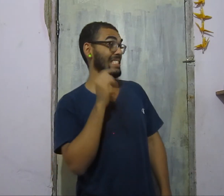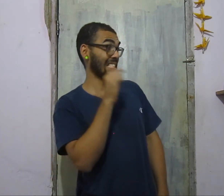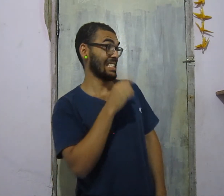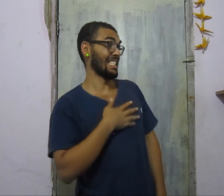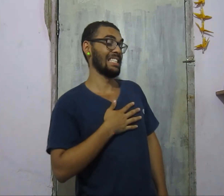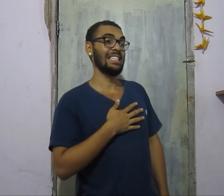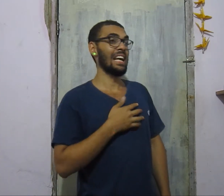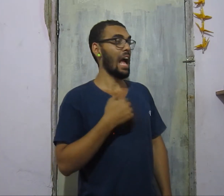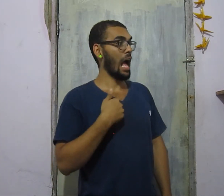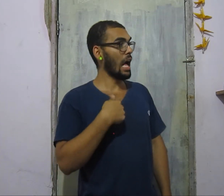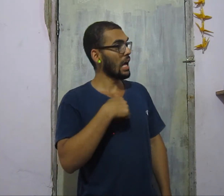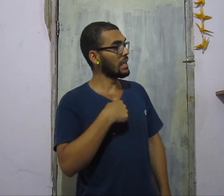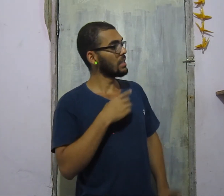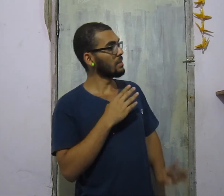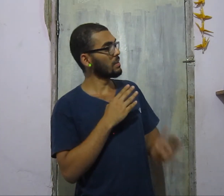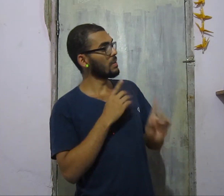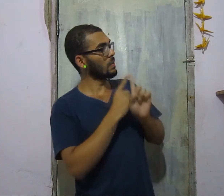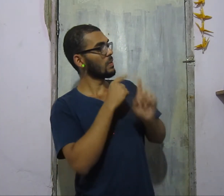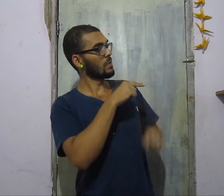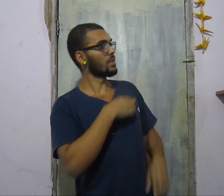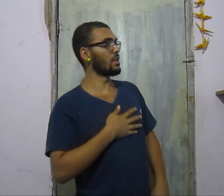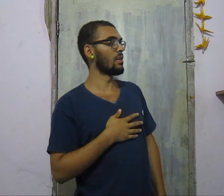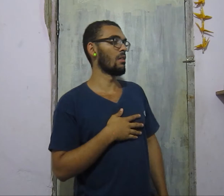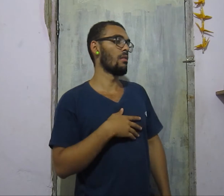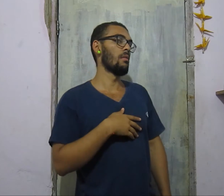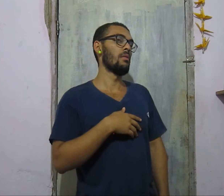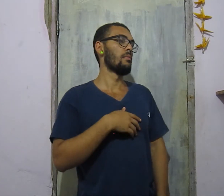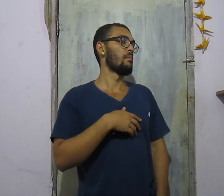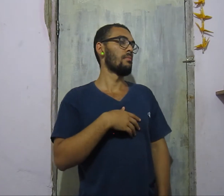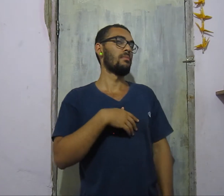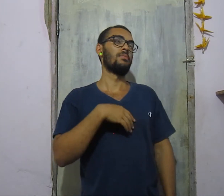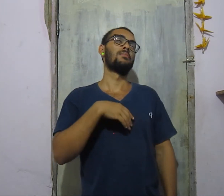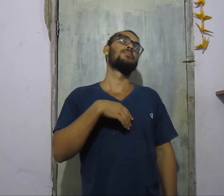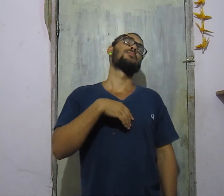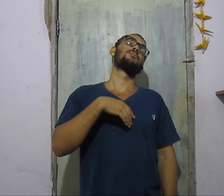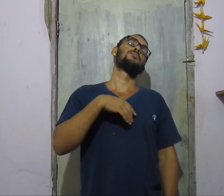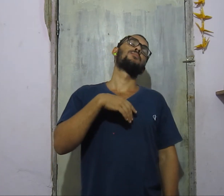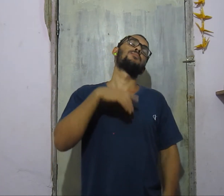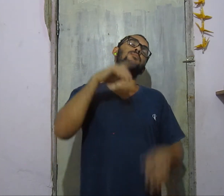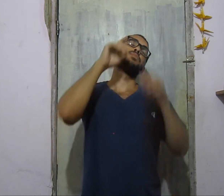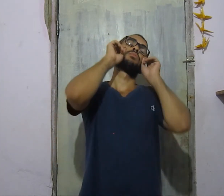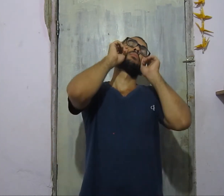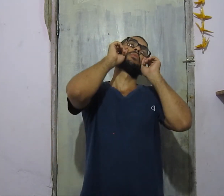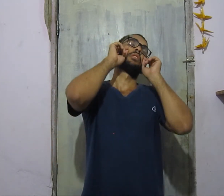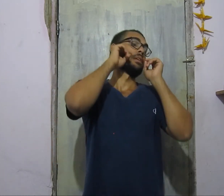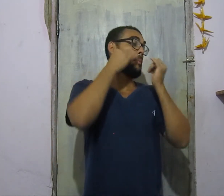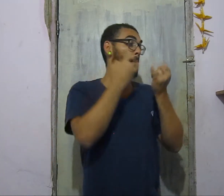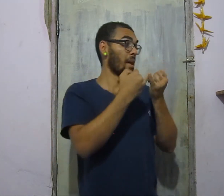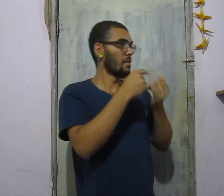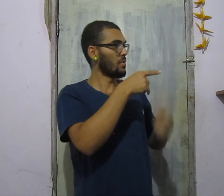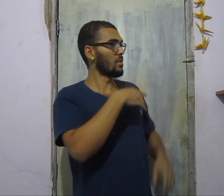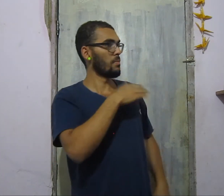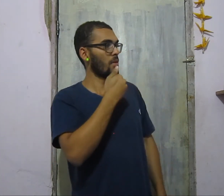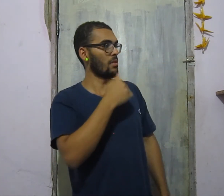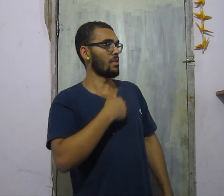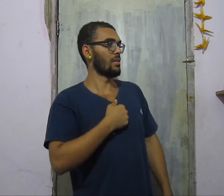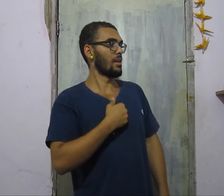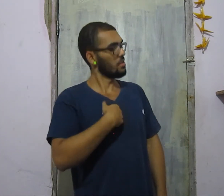e fala pra ela: ai, é porque nós encontramos você totalmente desacordada e a